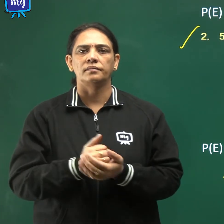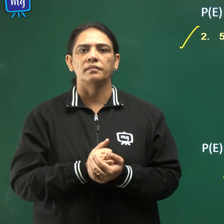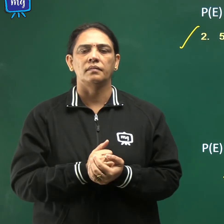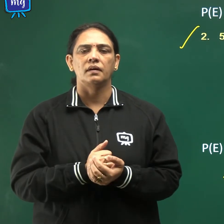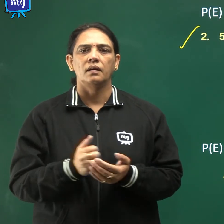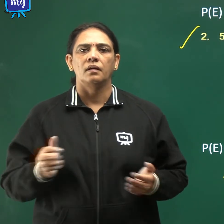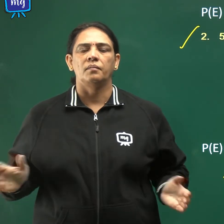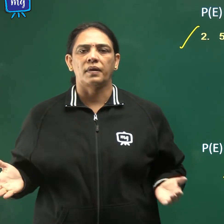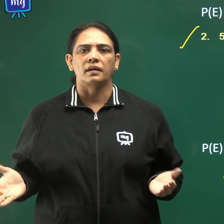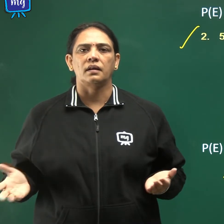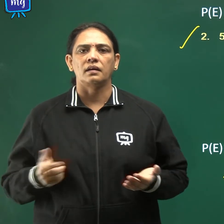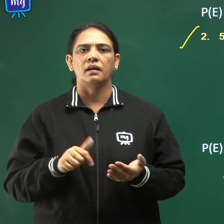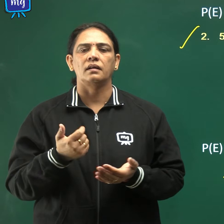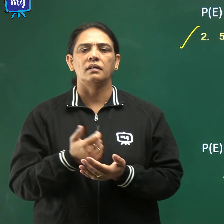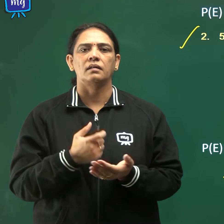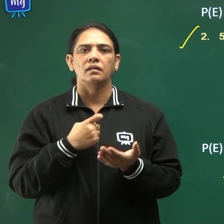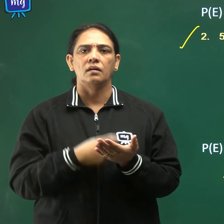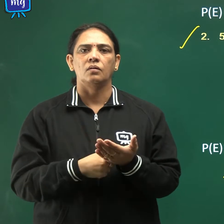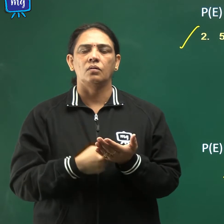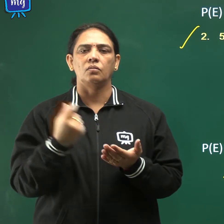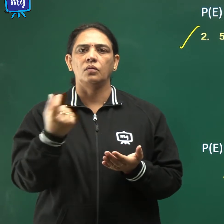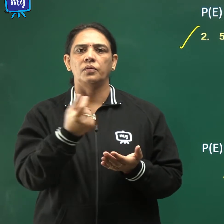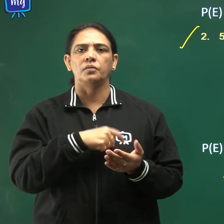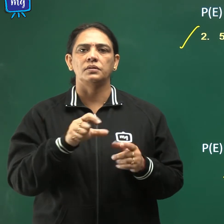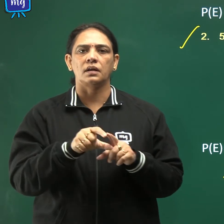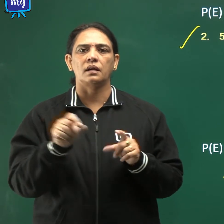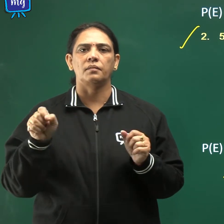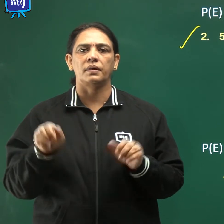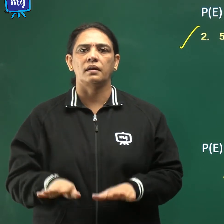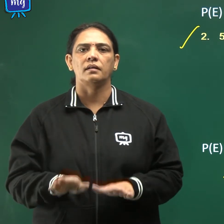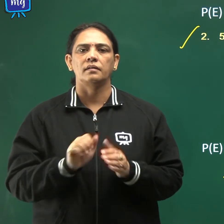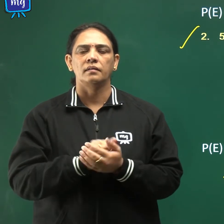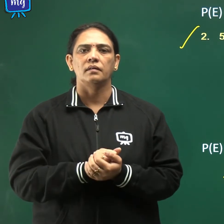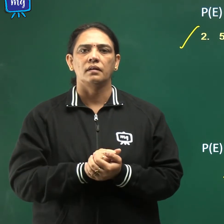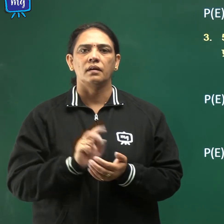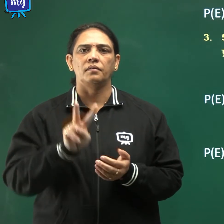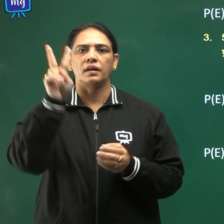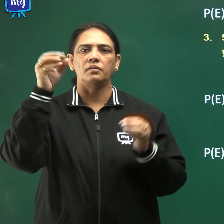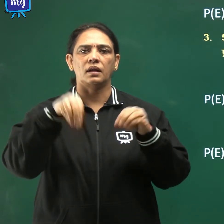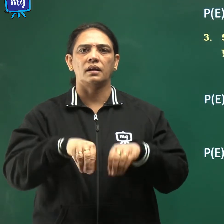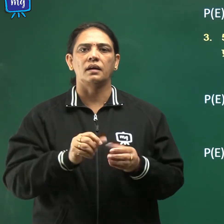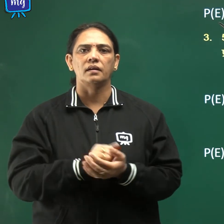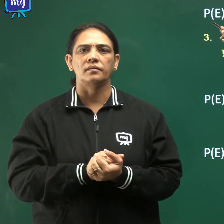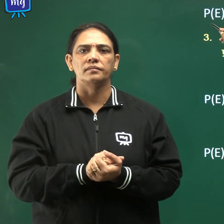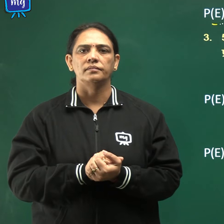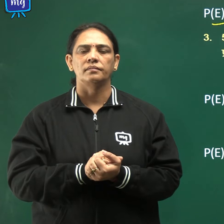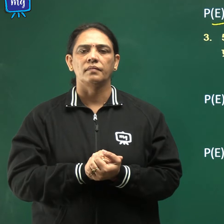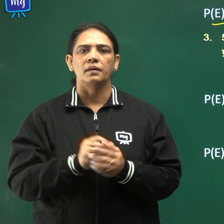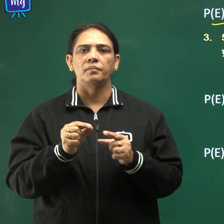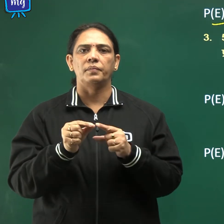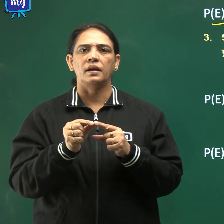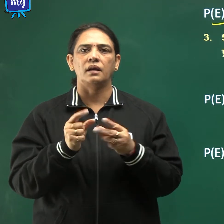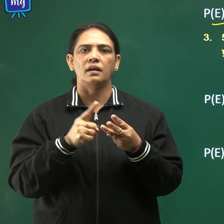की प्रायिकता के के सूत्र विश करने पर की मांग रखेंगे है कि